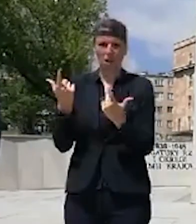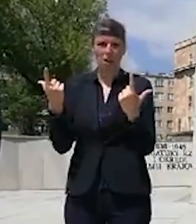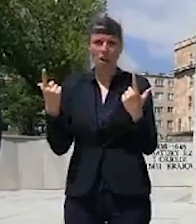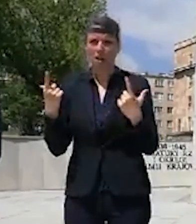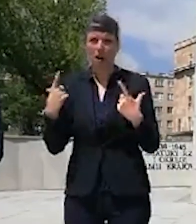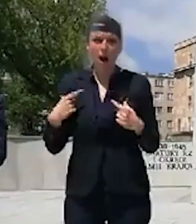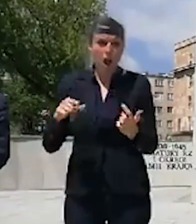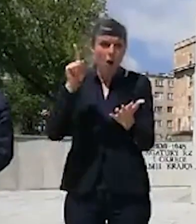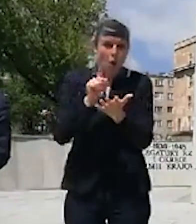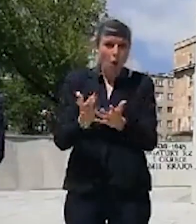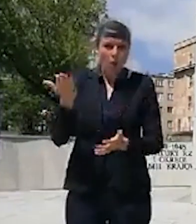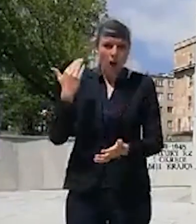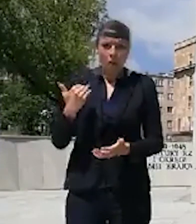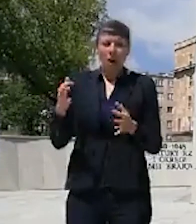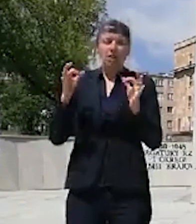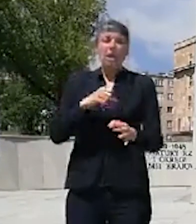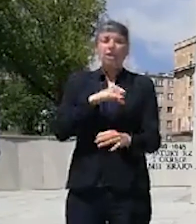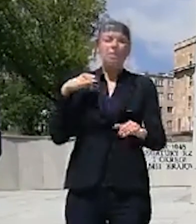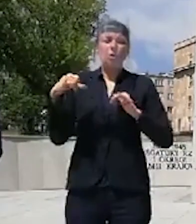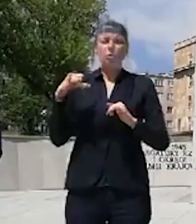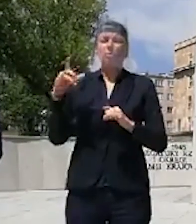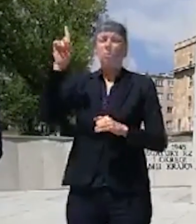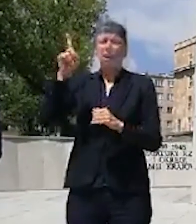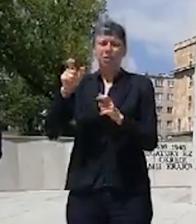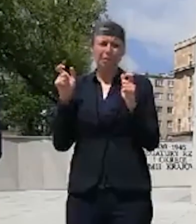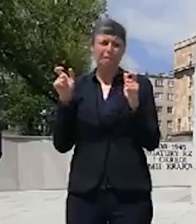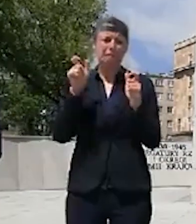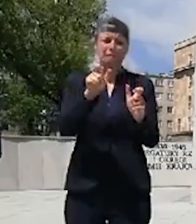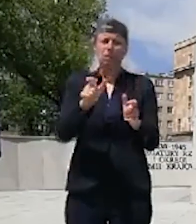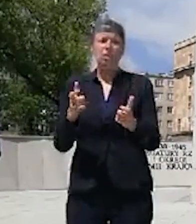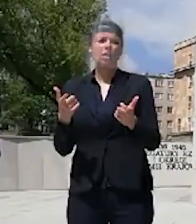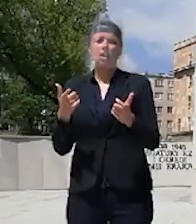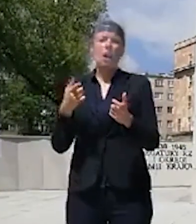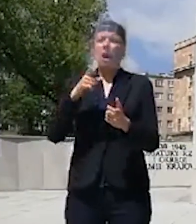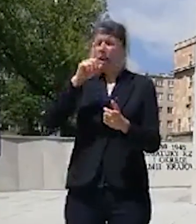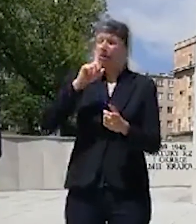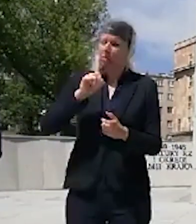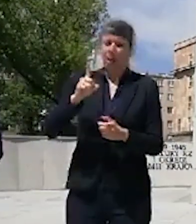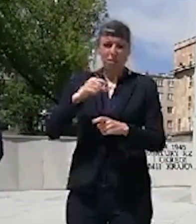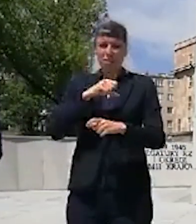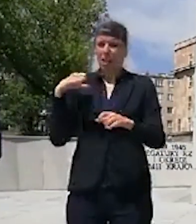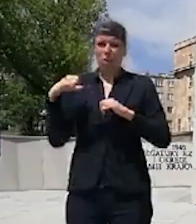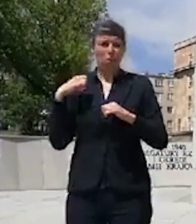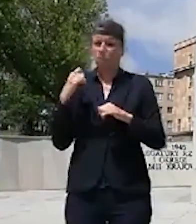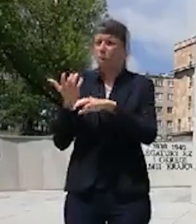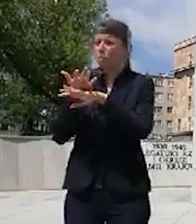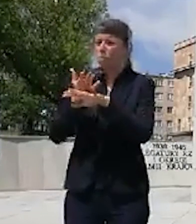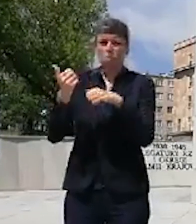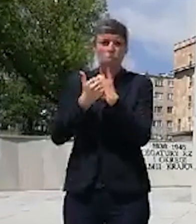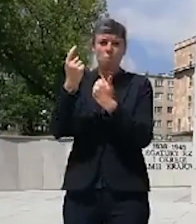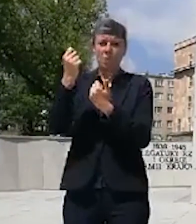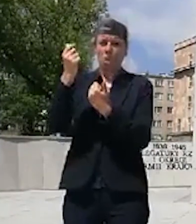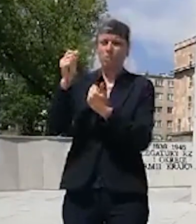samorządy są tak dręczone przez państwo, kiedy są zażynane i oszukiwane poprzez manipulacje z subwencją